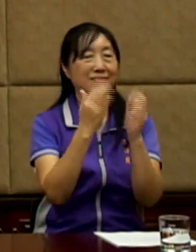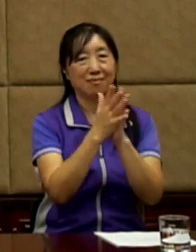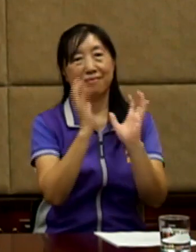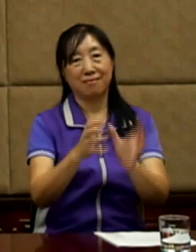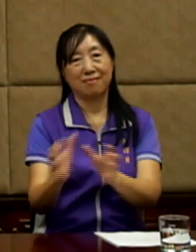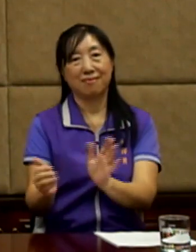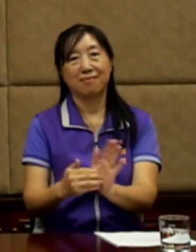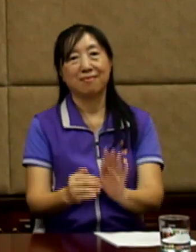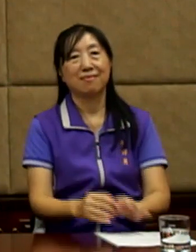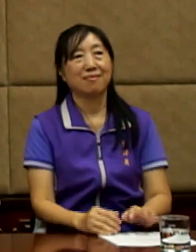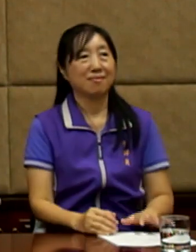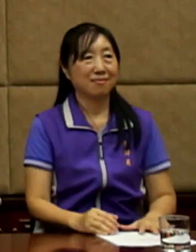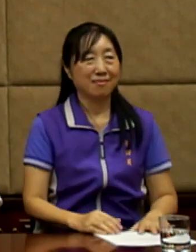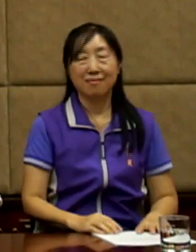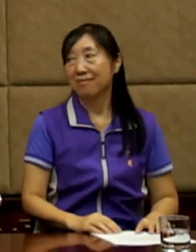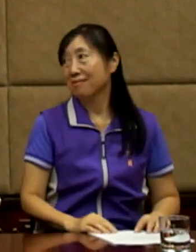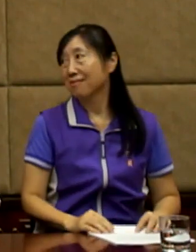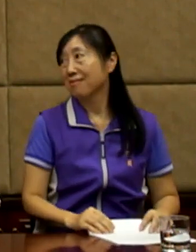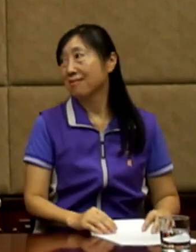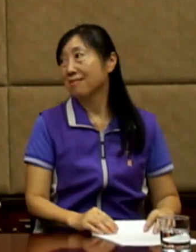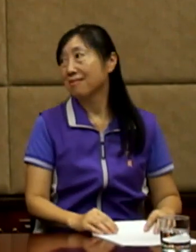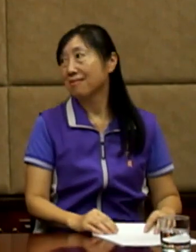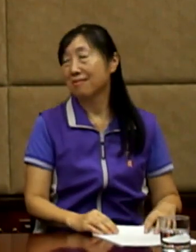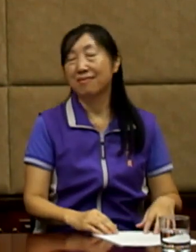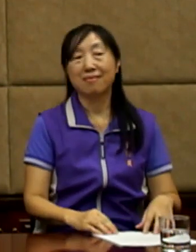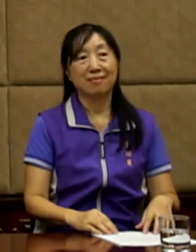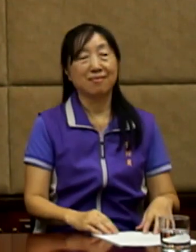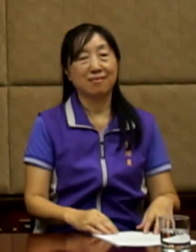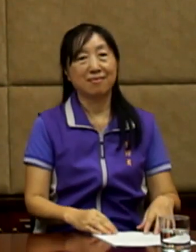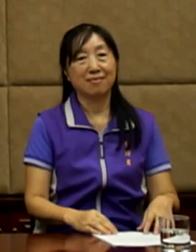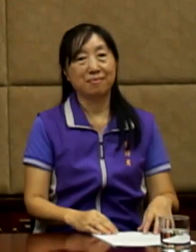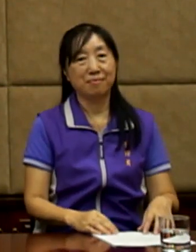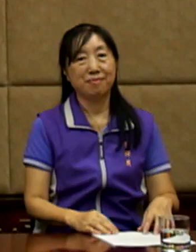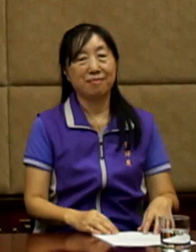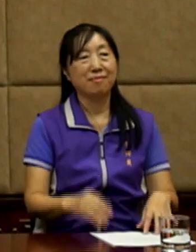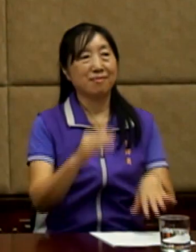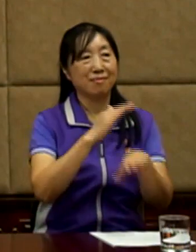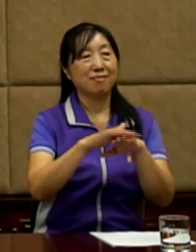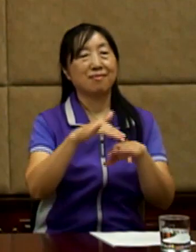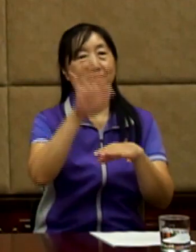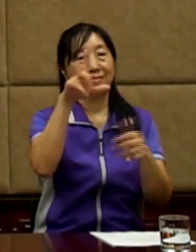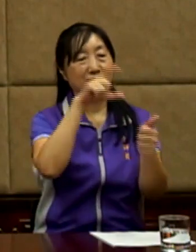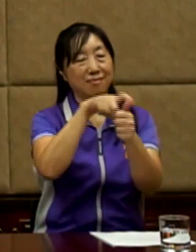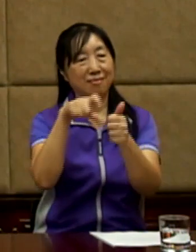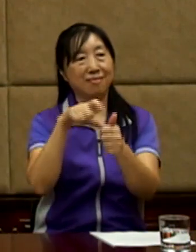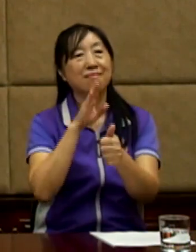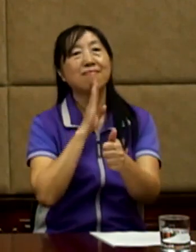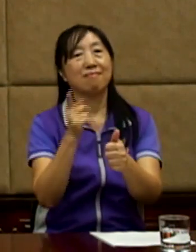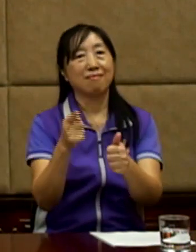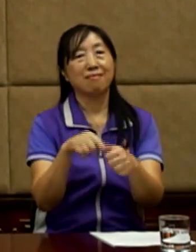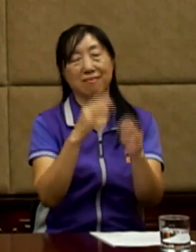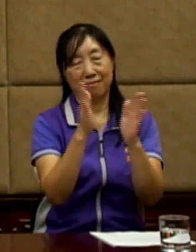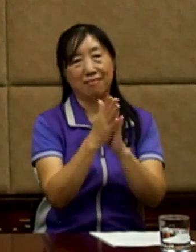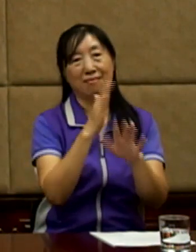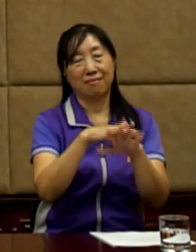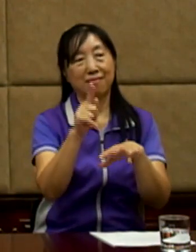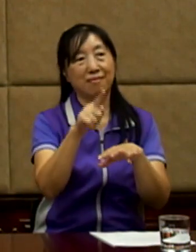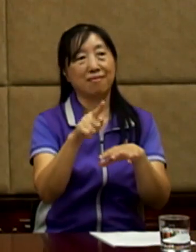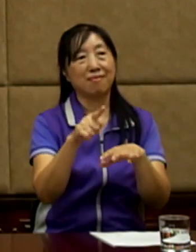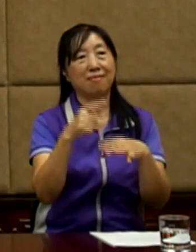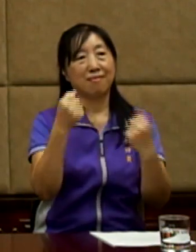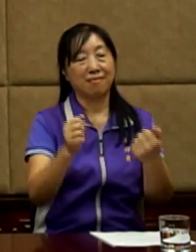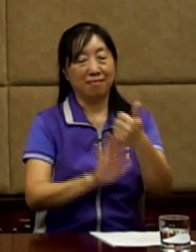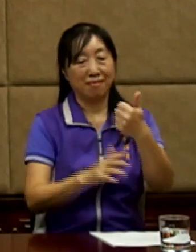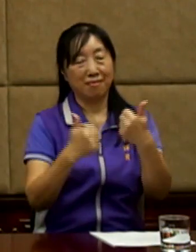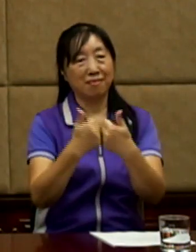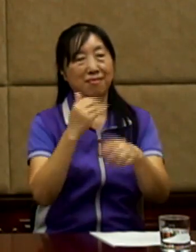但是还是会上委员会， 对，就是有一些议题就是要学者专家咨询跟公听会的议题会上委员会，